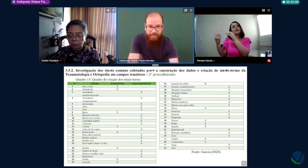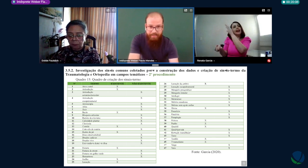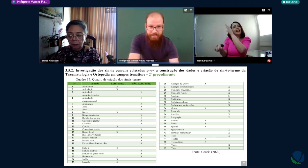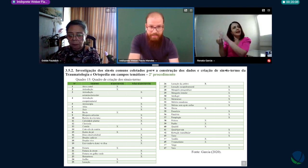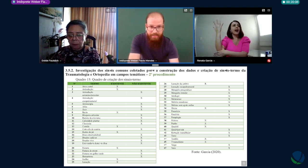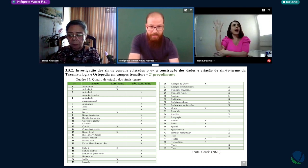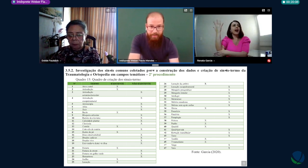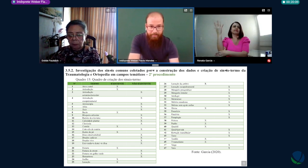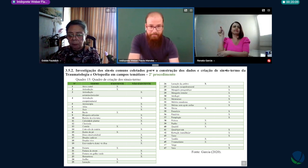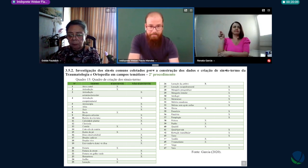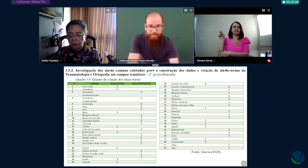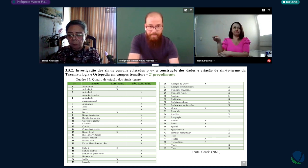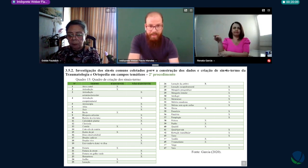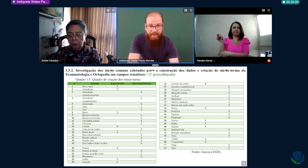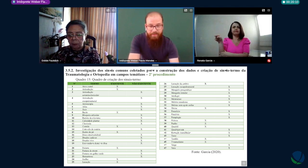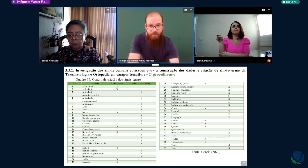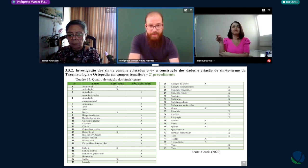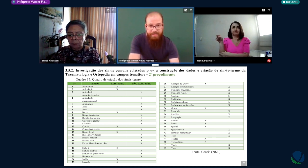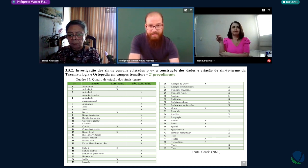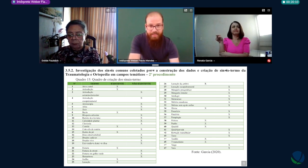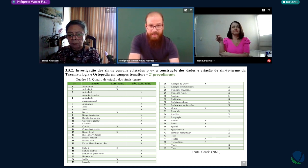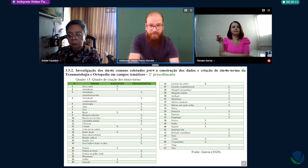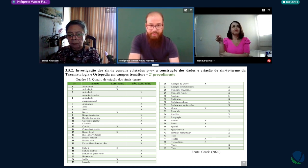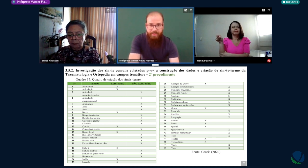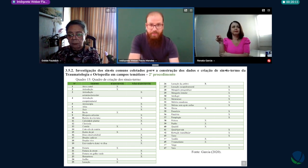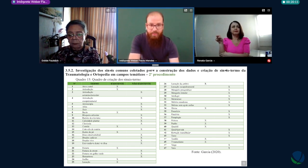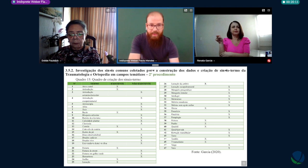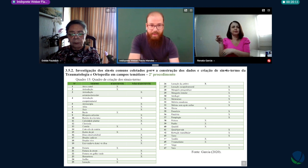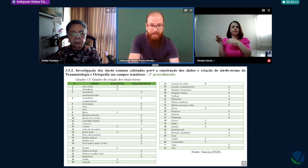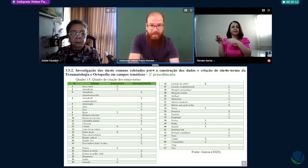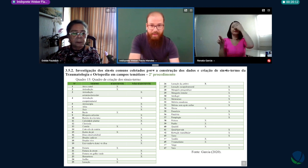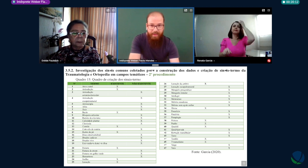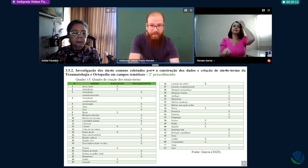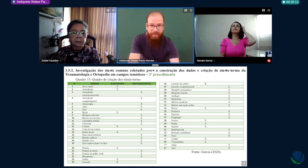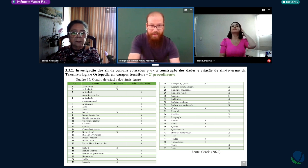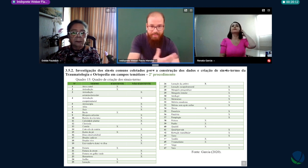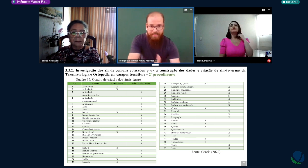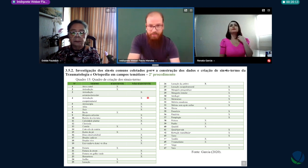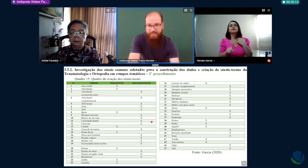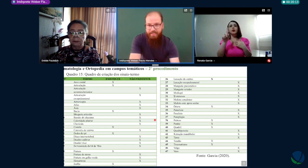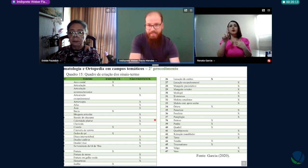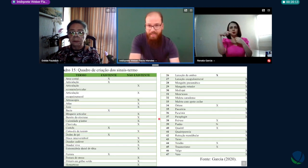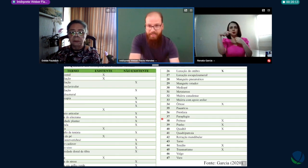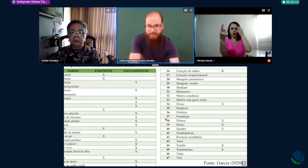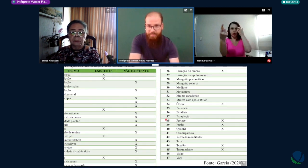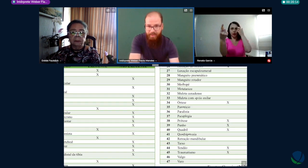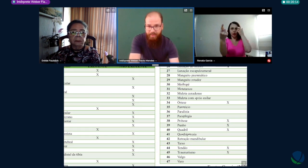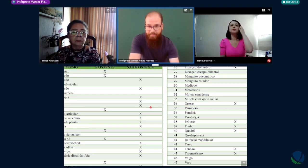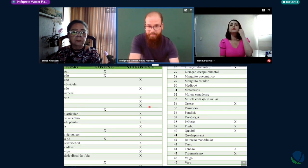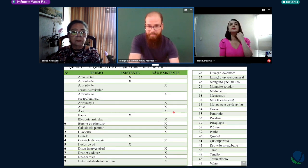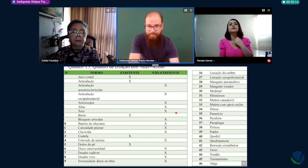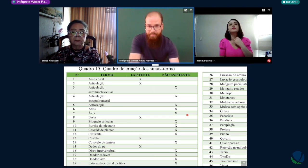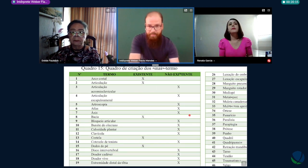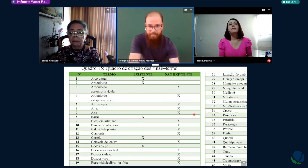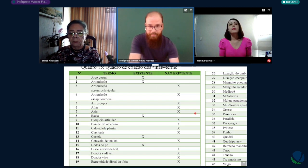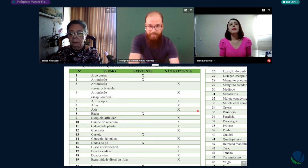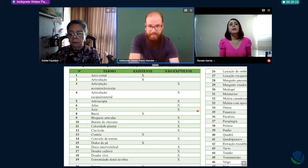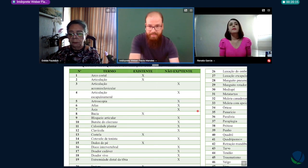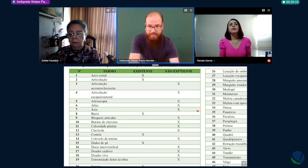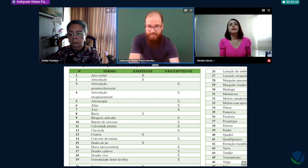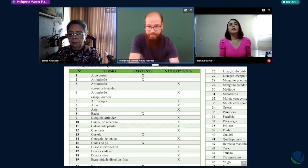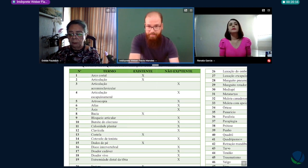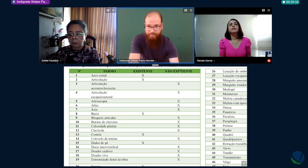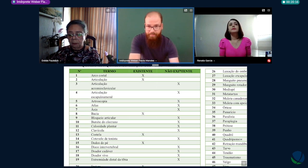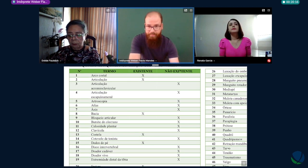têm sinais. E aí, foi necessário, então, a criação desses sinais